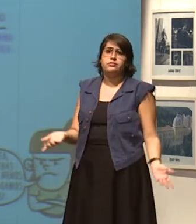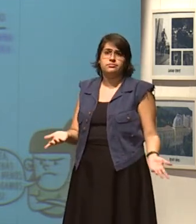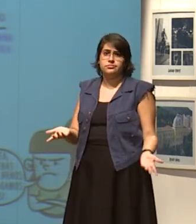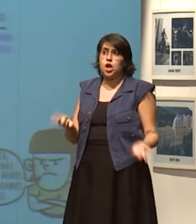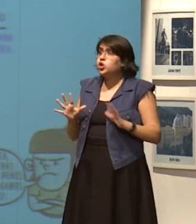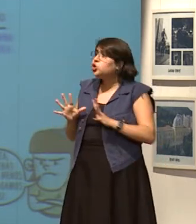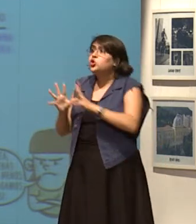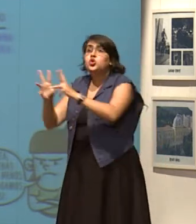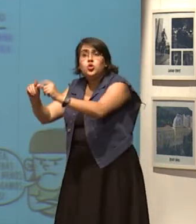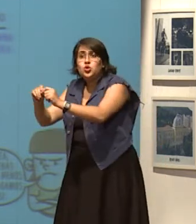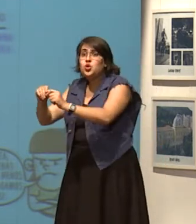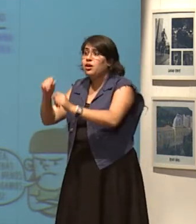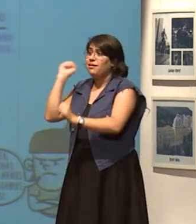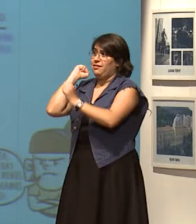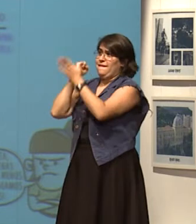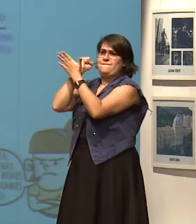Tá me chamando de otária? Eu não sou.